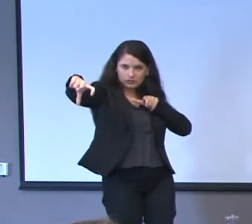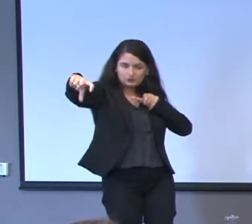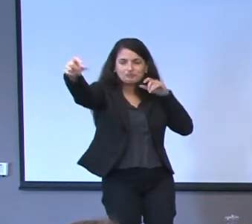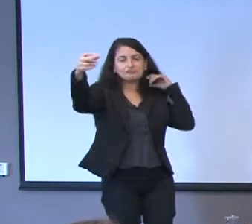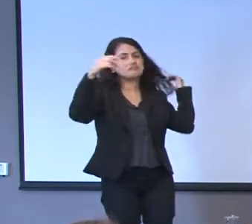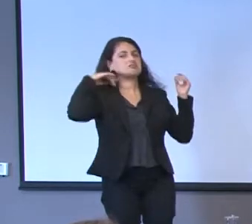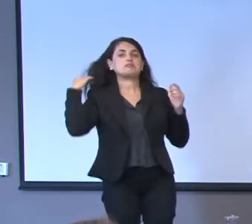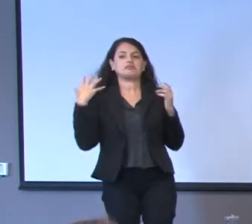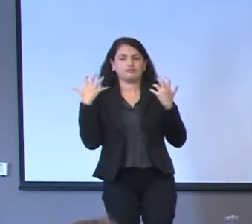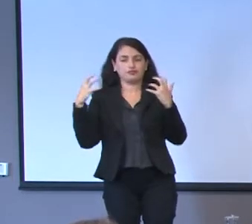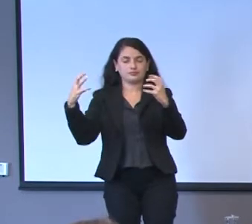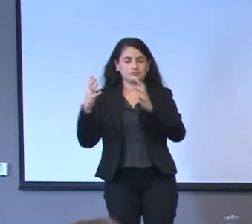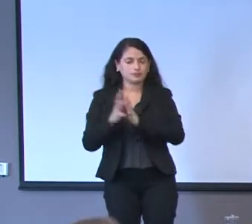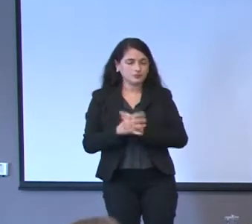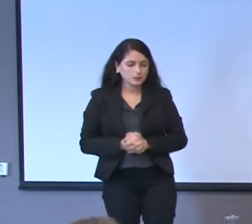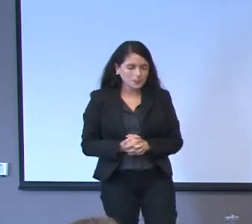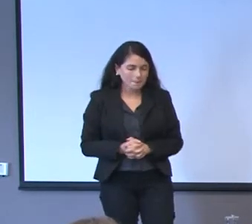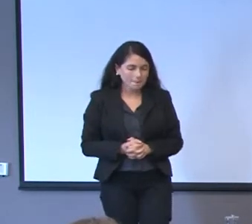E